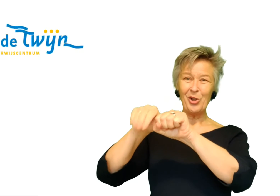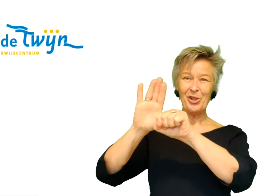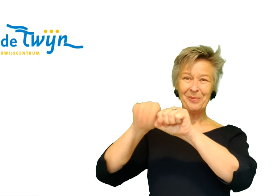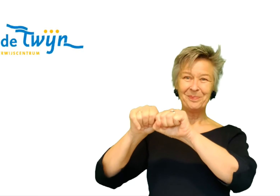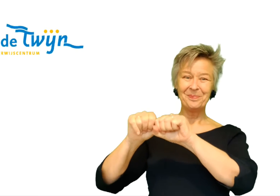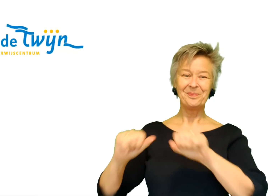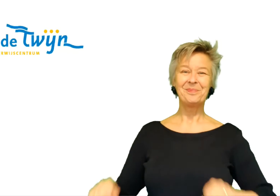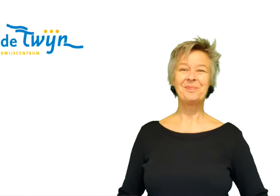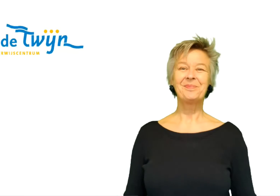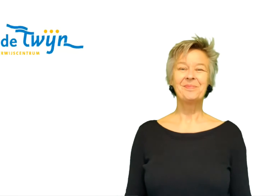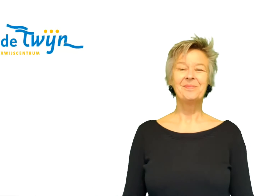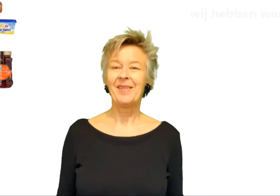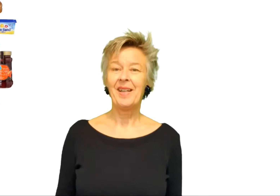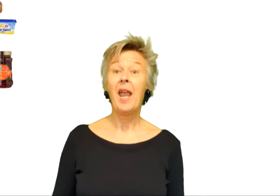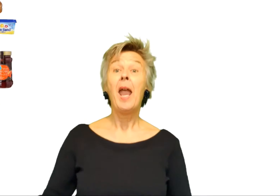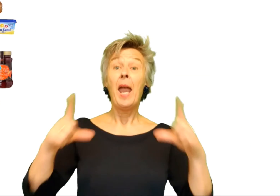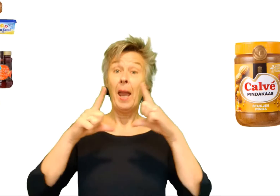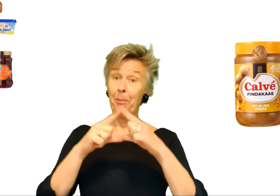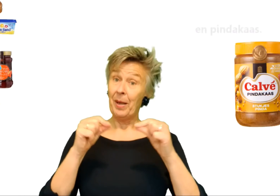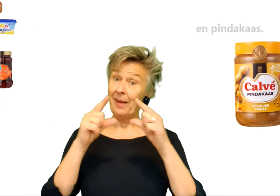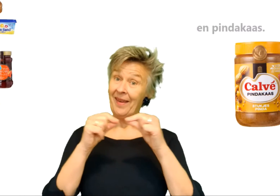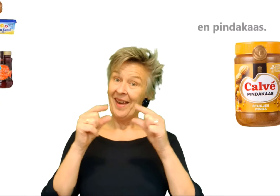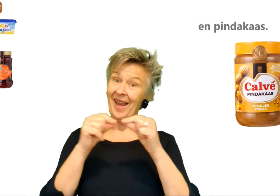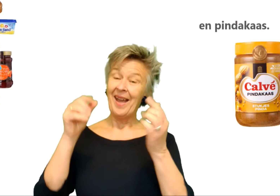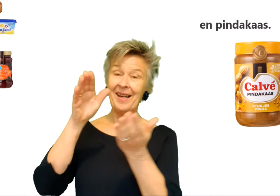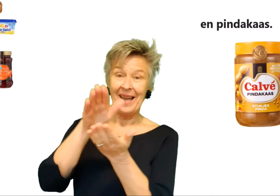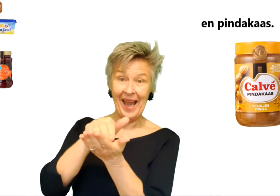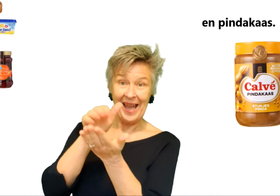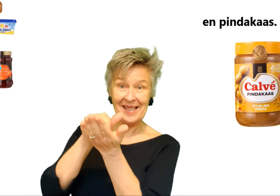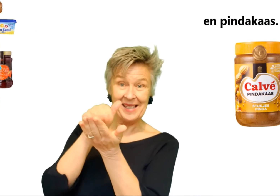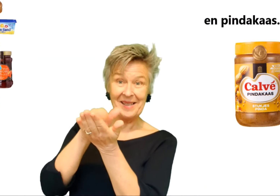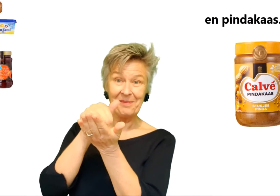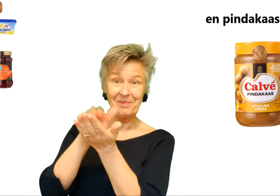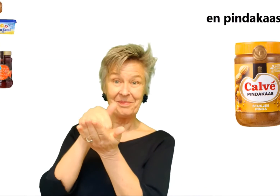Worst. En pindakaas.